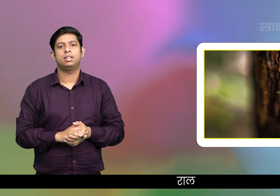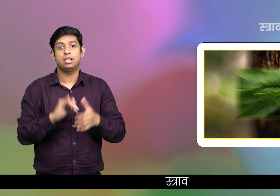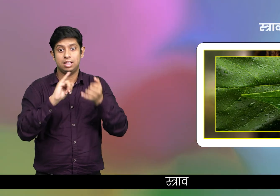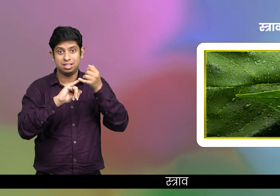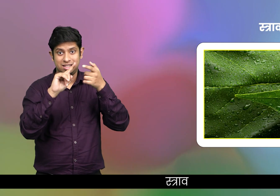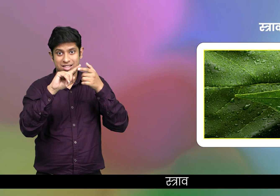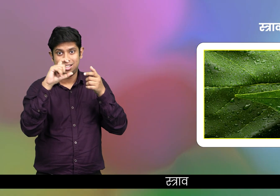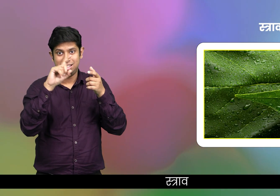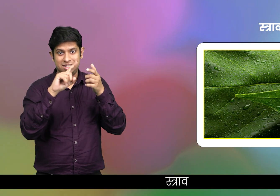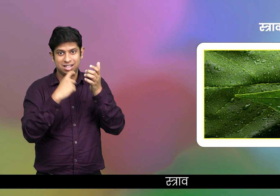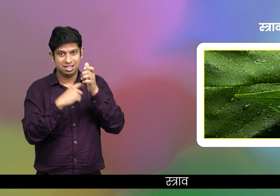स्राव।